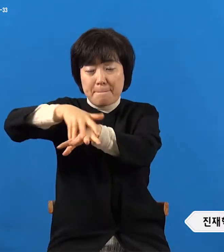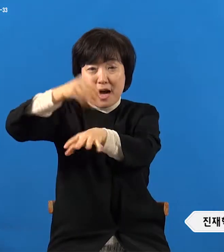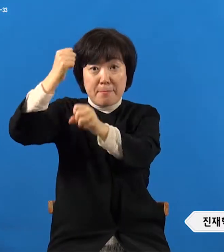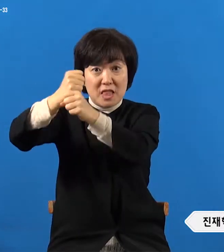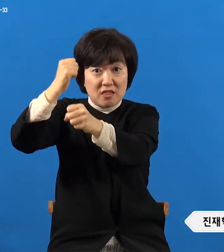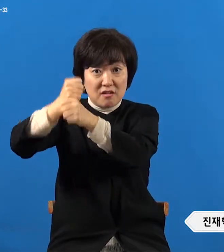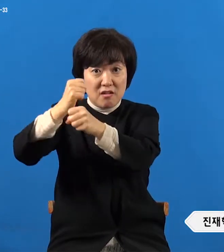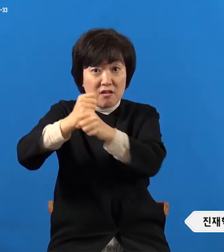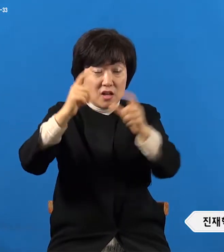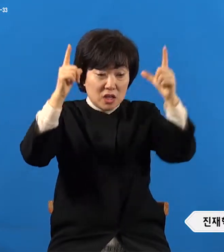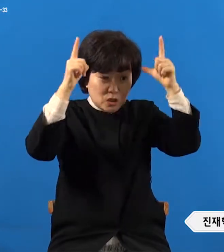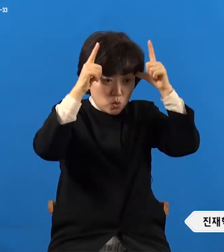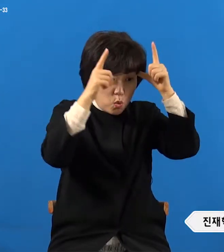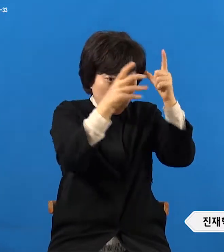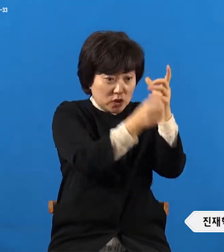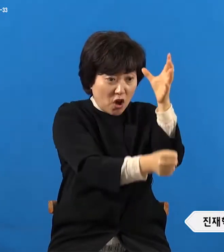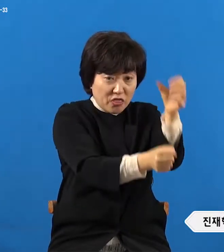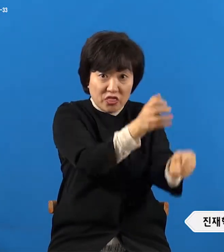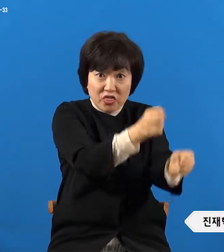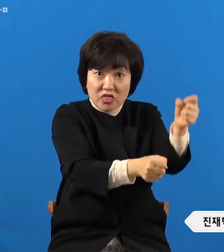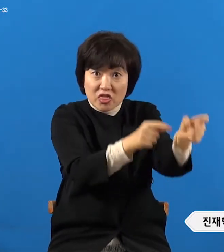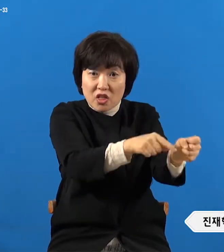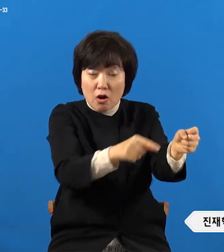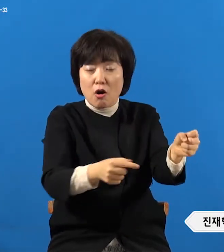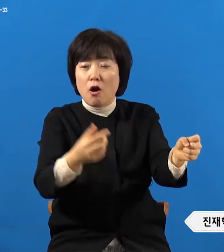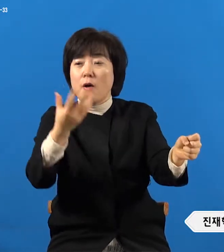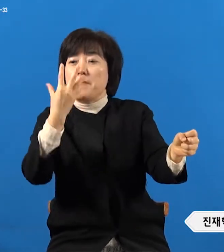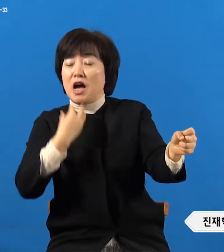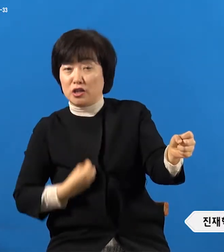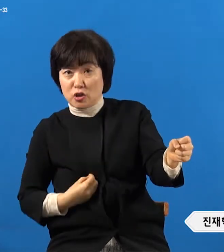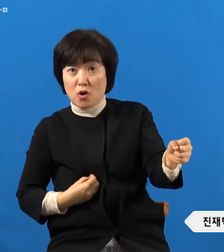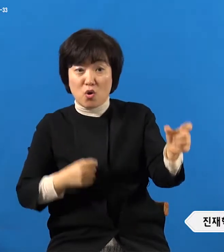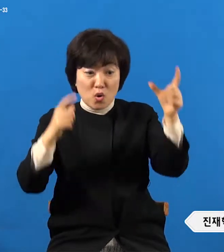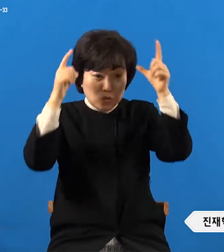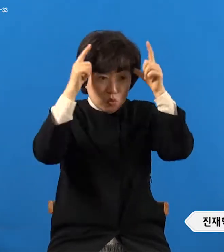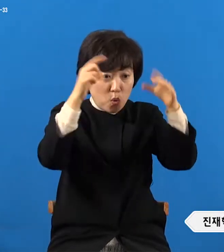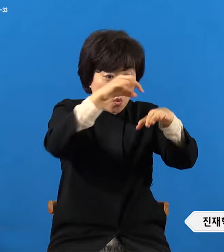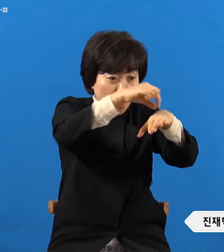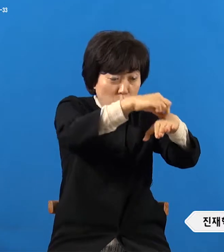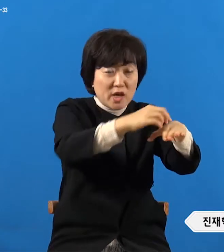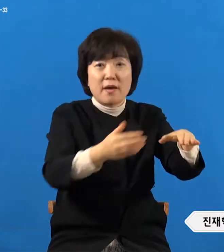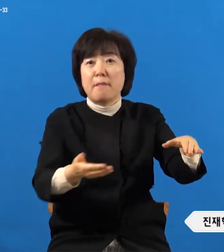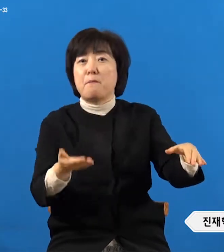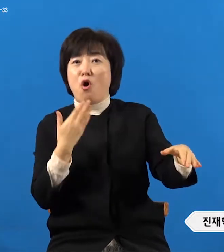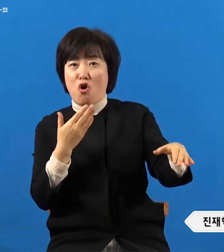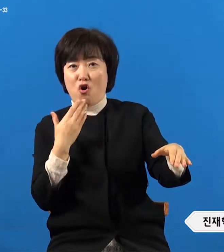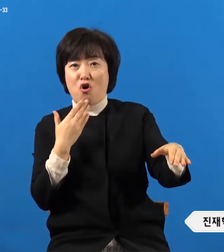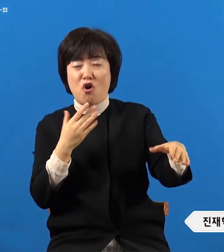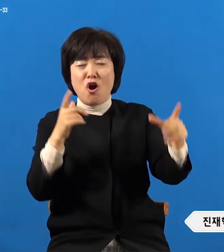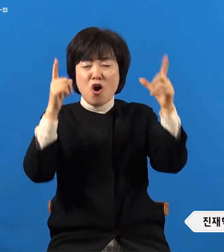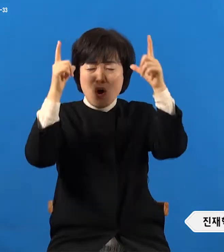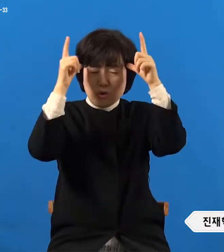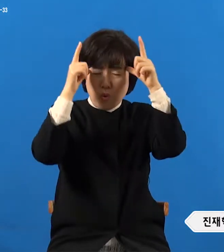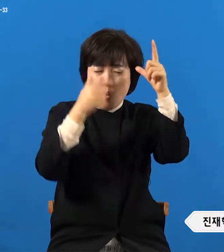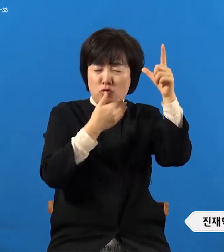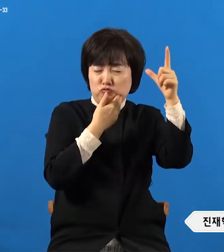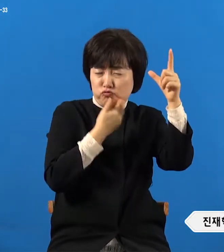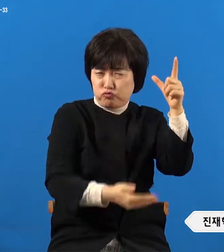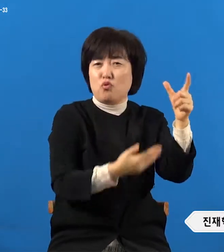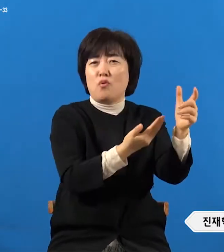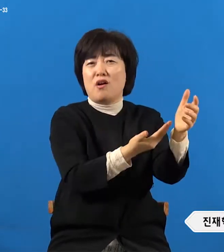소 젖으로 음료를 대신합니다. 소 고기로 음식을 먹습니다. 그래서 그들에게는 소가